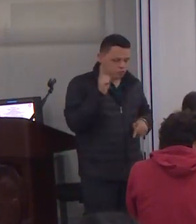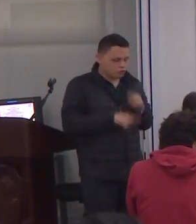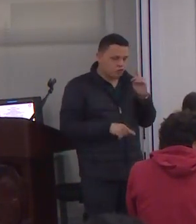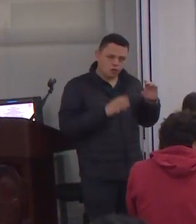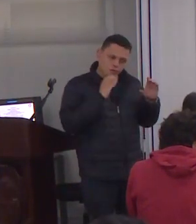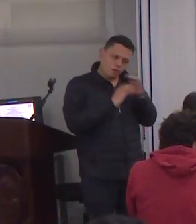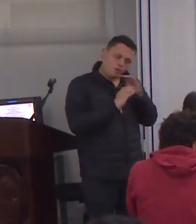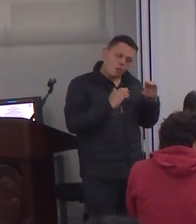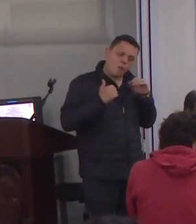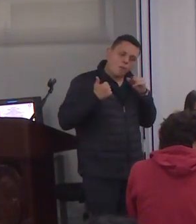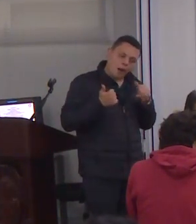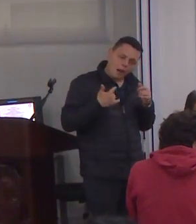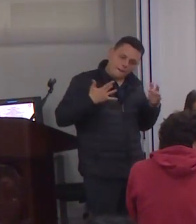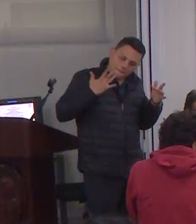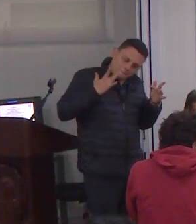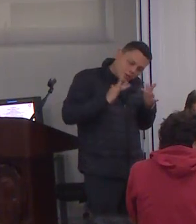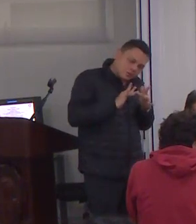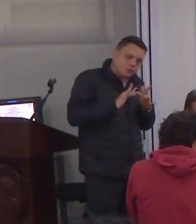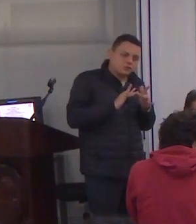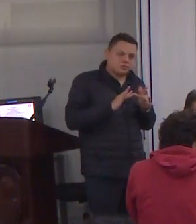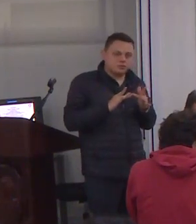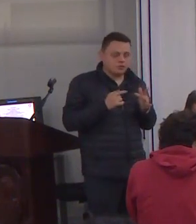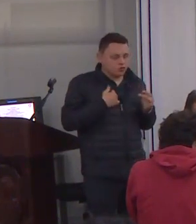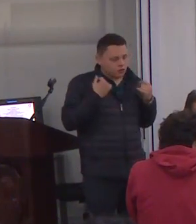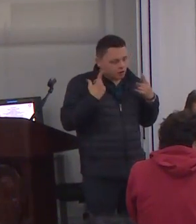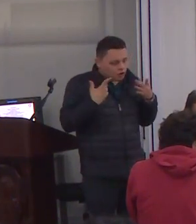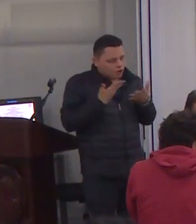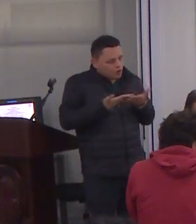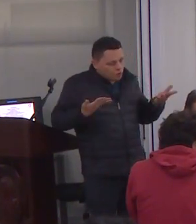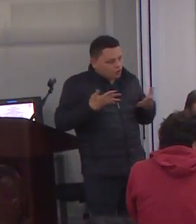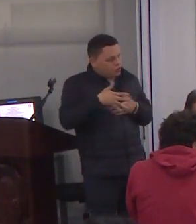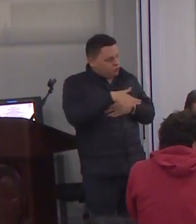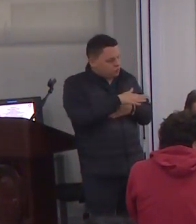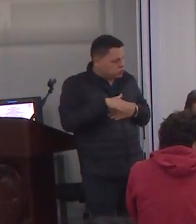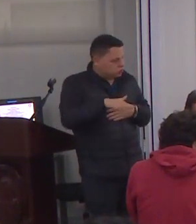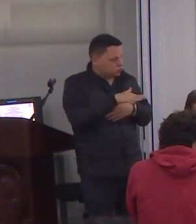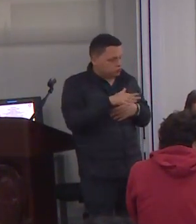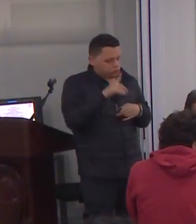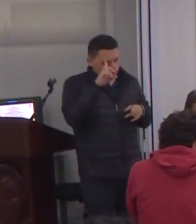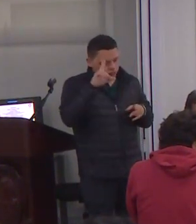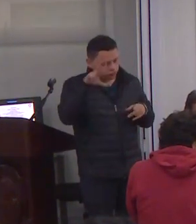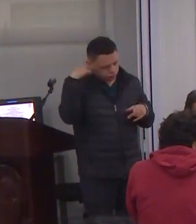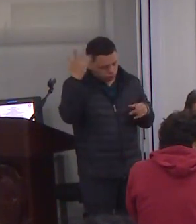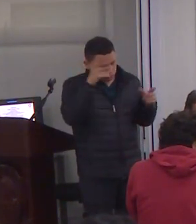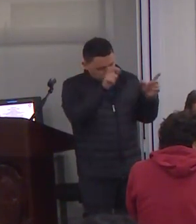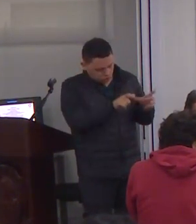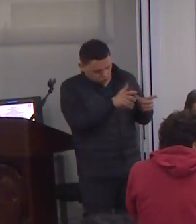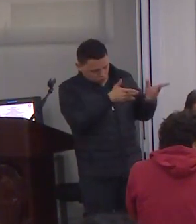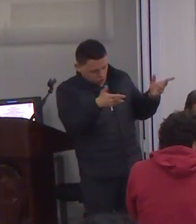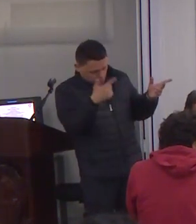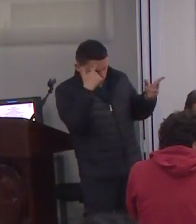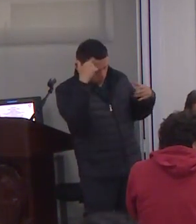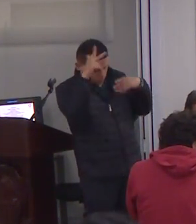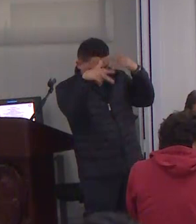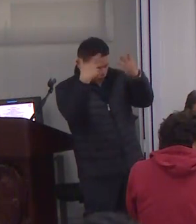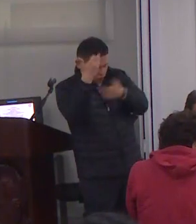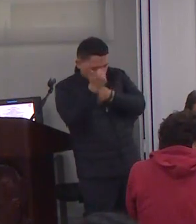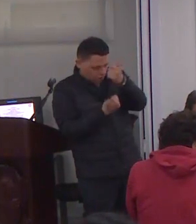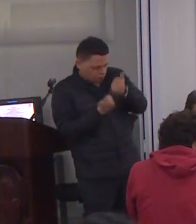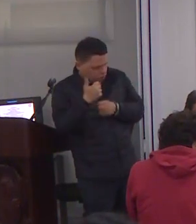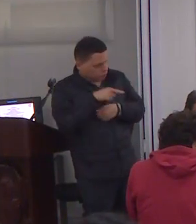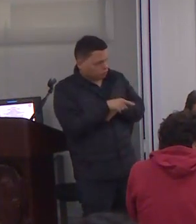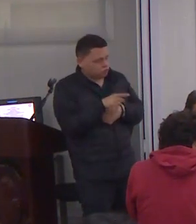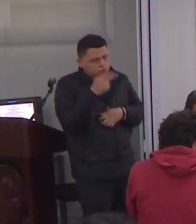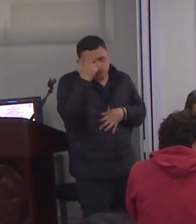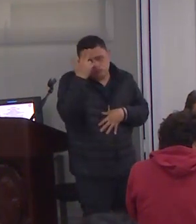manera asertiva y no entiendo la dinámica y no sé en qué dimensión se encuentra en su momento evidentemente la persona